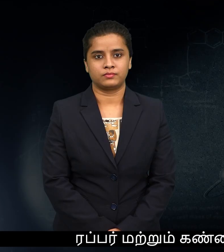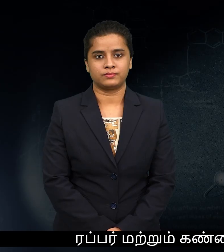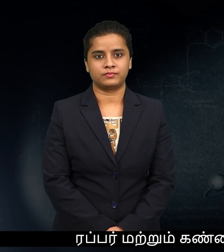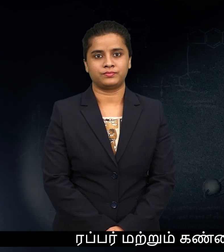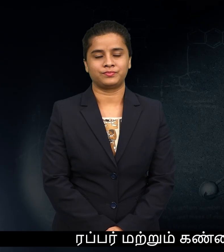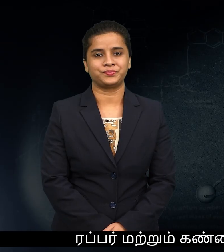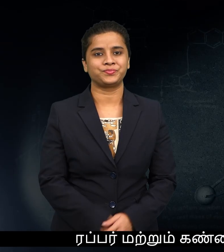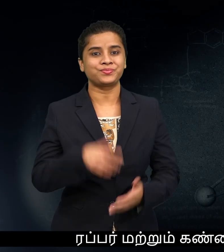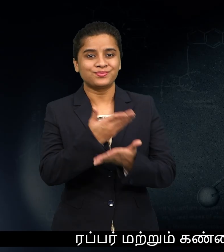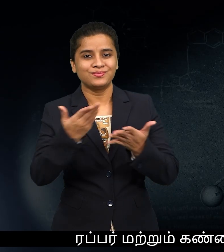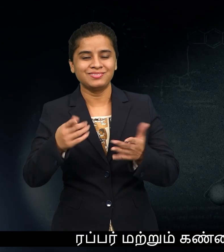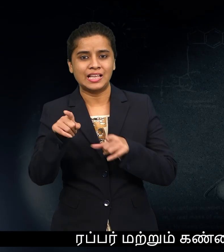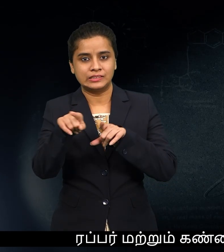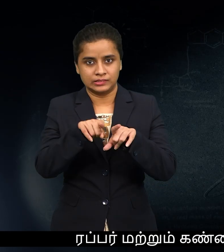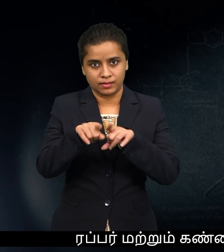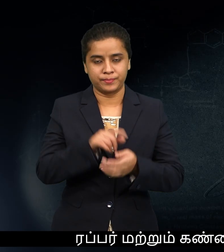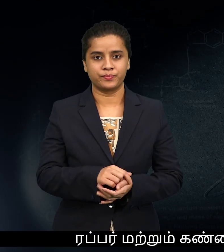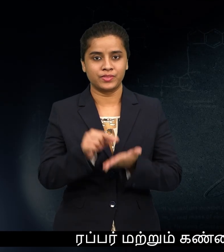ரப்பர் மற்றும் கண்ணாடி போன்ற மின்காவலிகள்